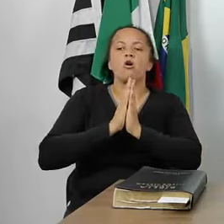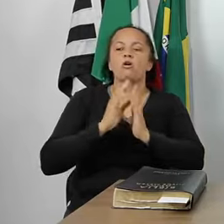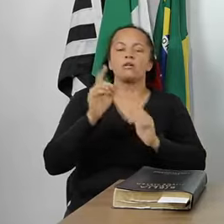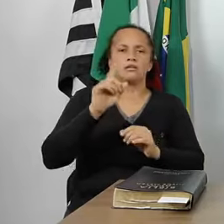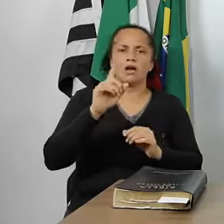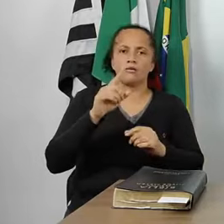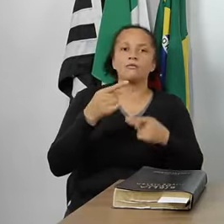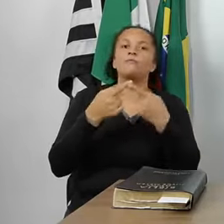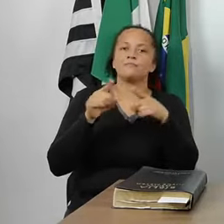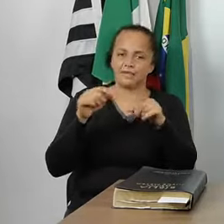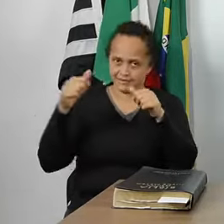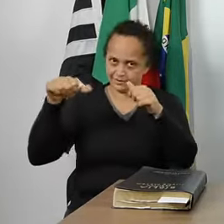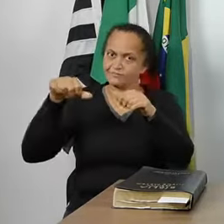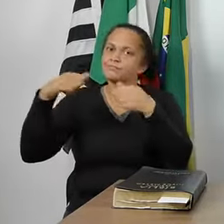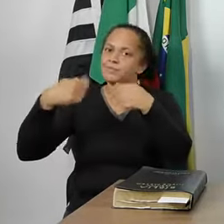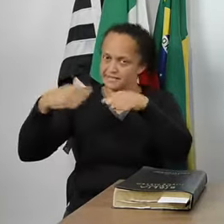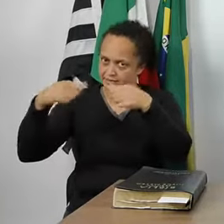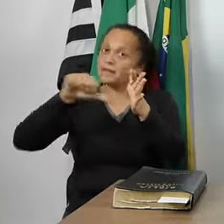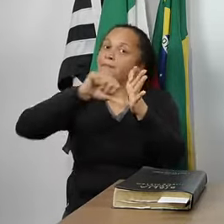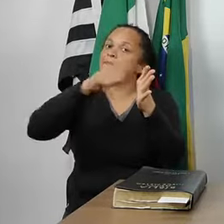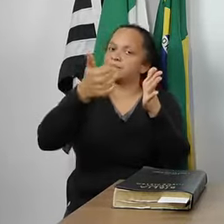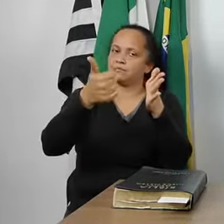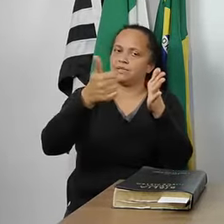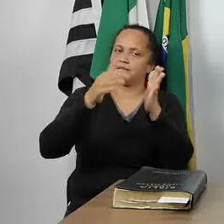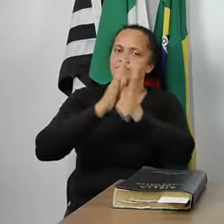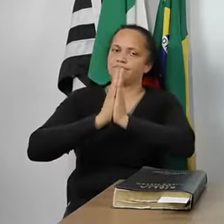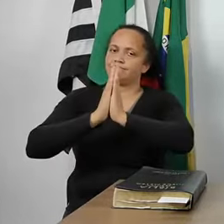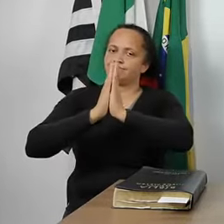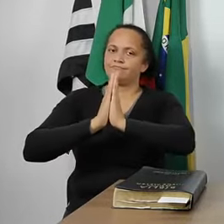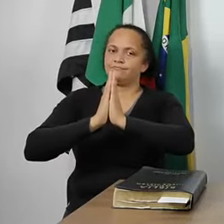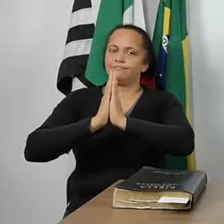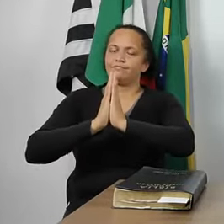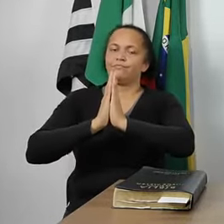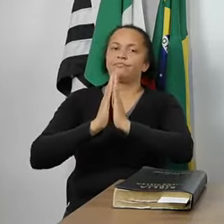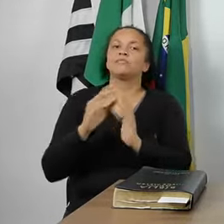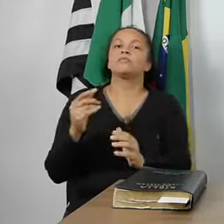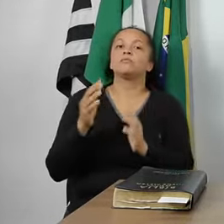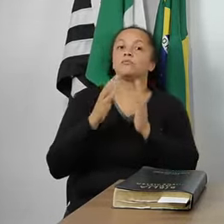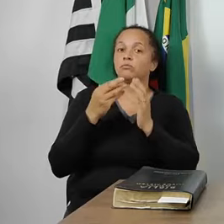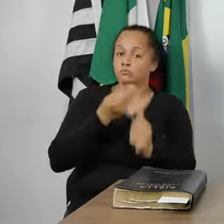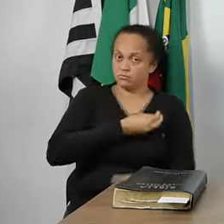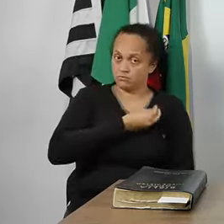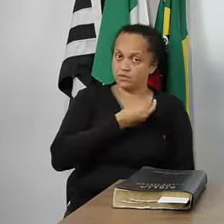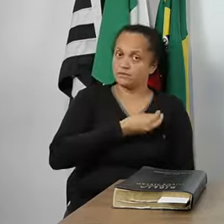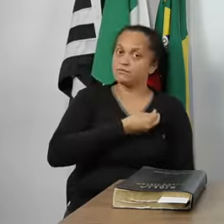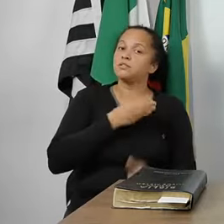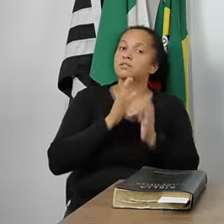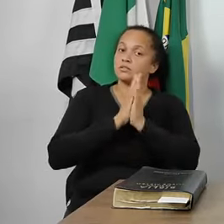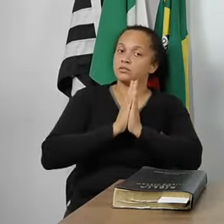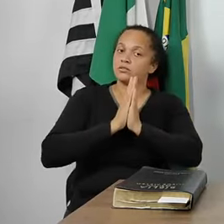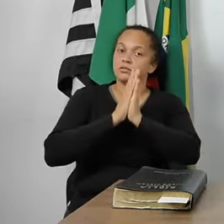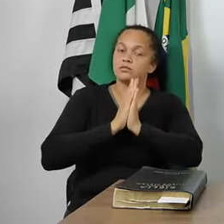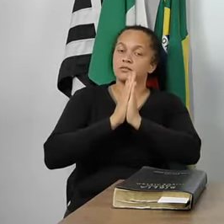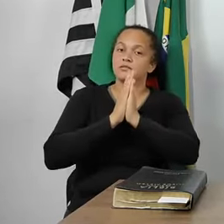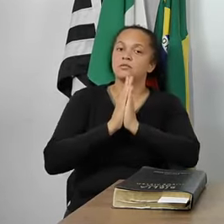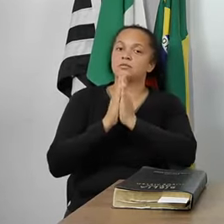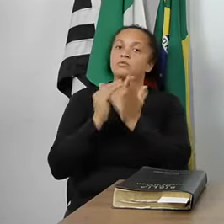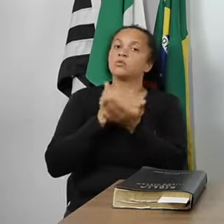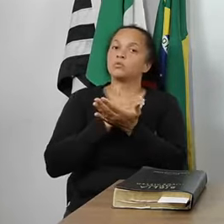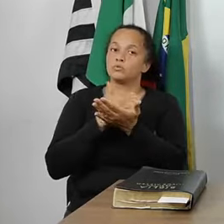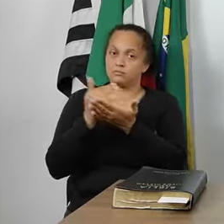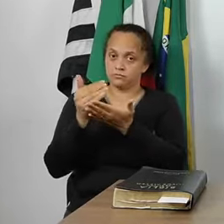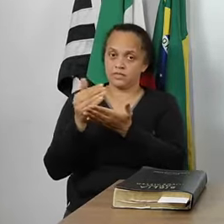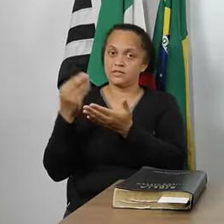prioridade. Então, uma vida de oração, ela é estabelecida a partir do momento que